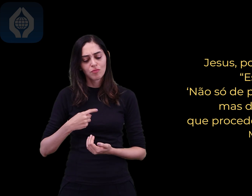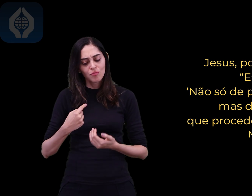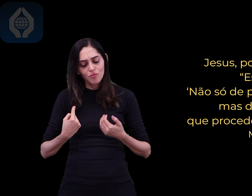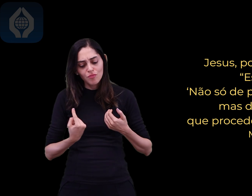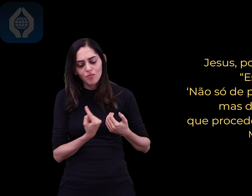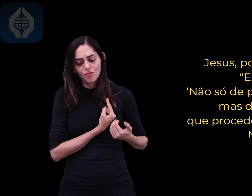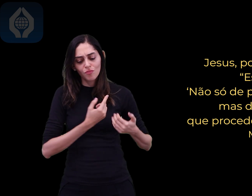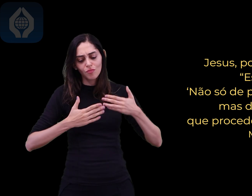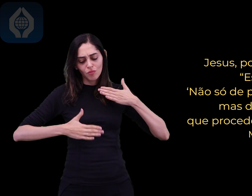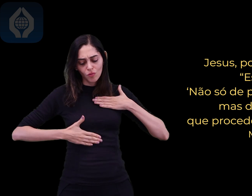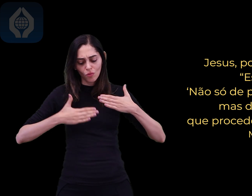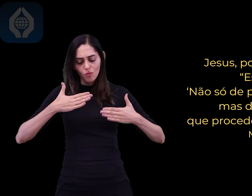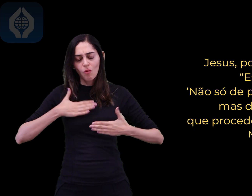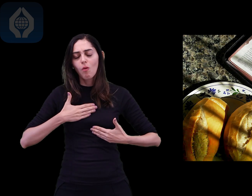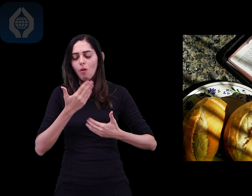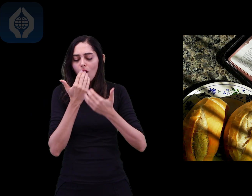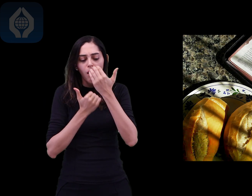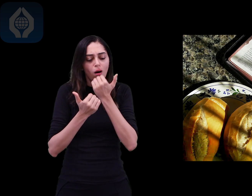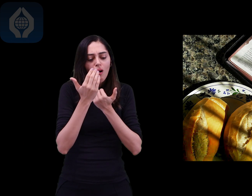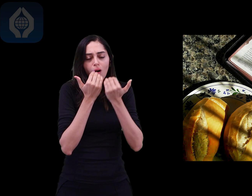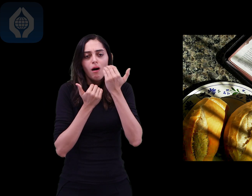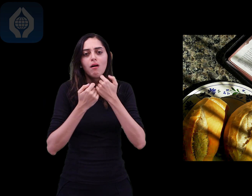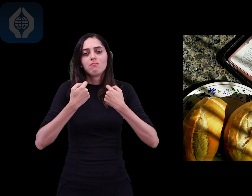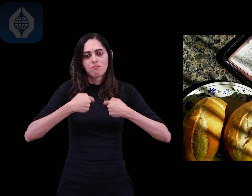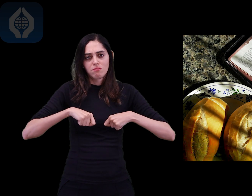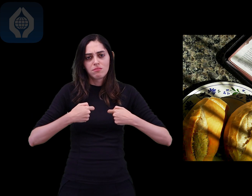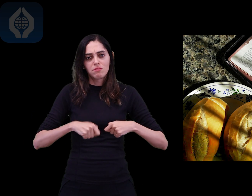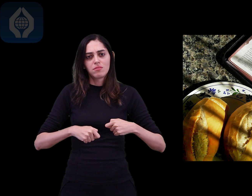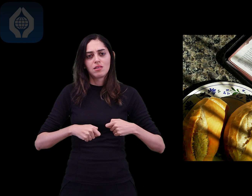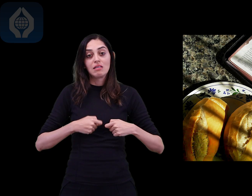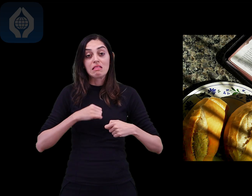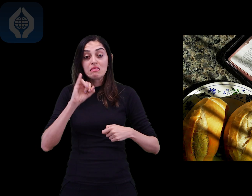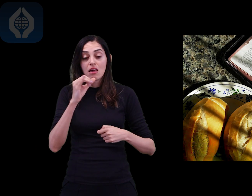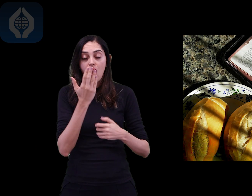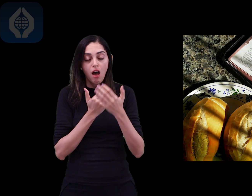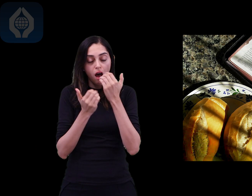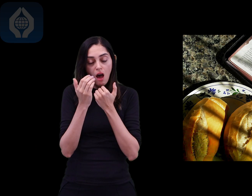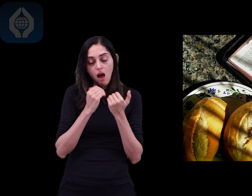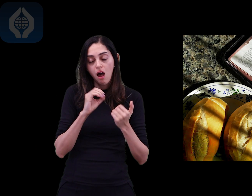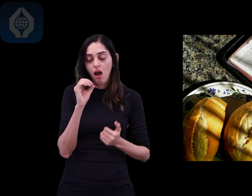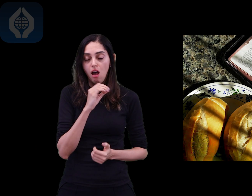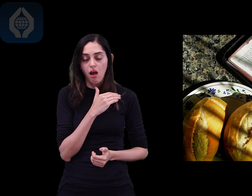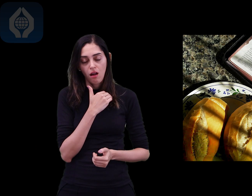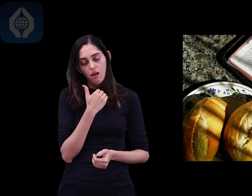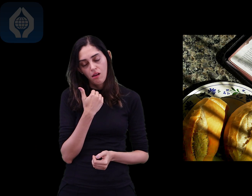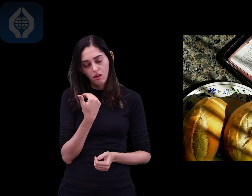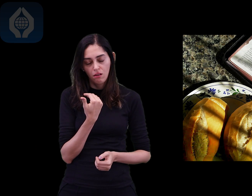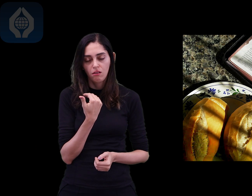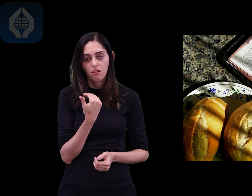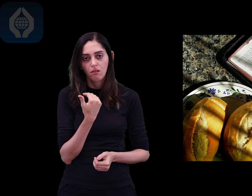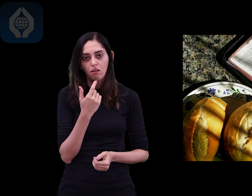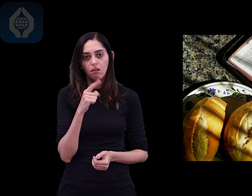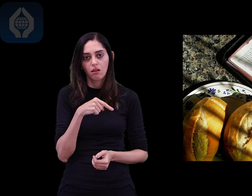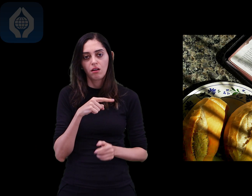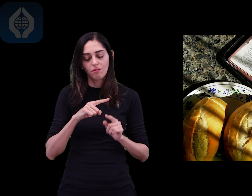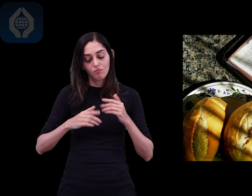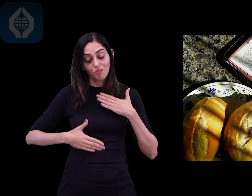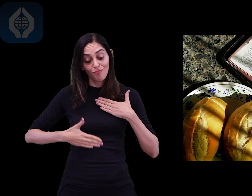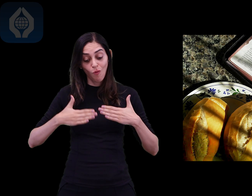eterna. Nosso corpo precisa de alimento. Obviamente, sem alimento, morremos. Que